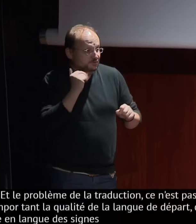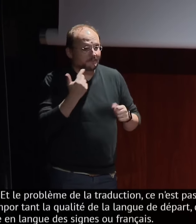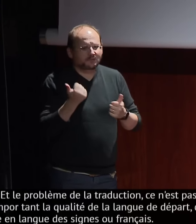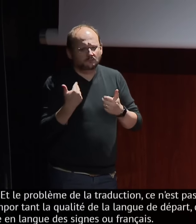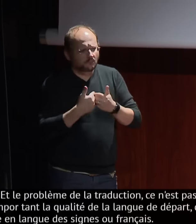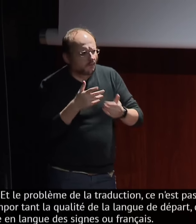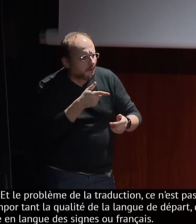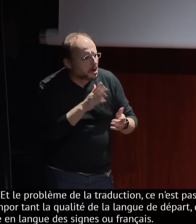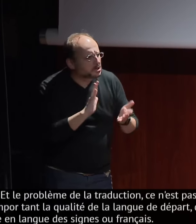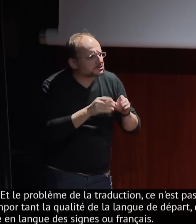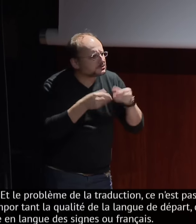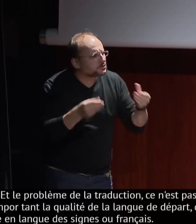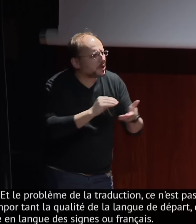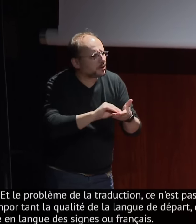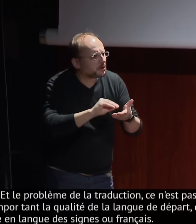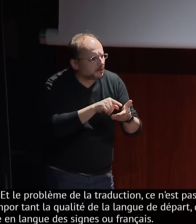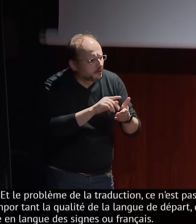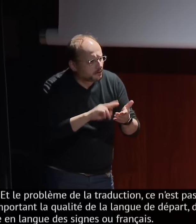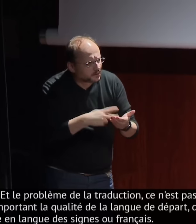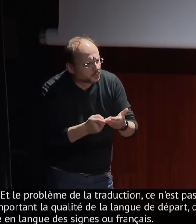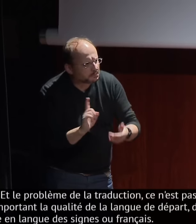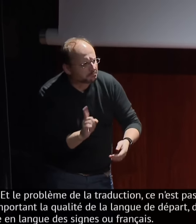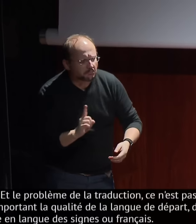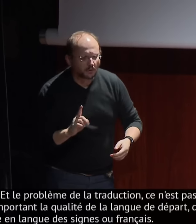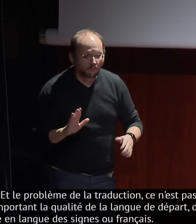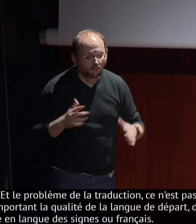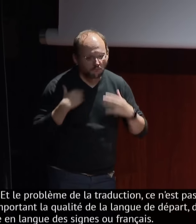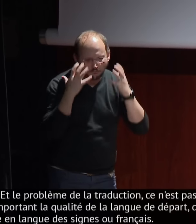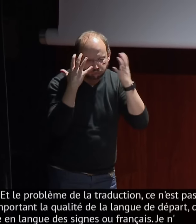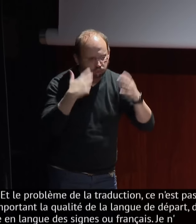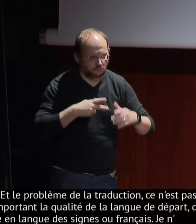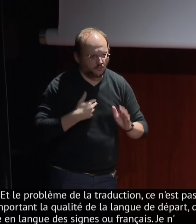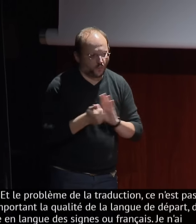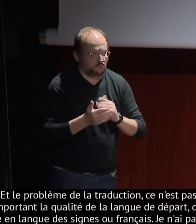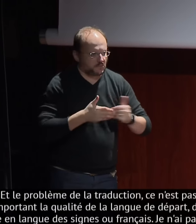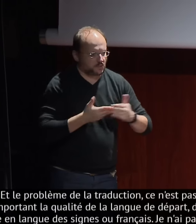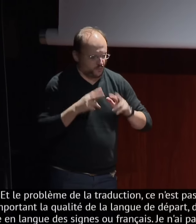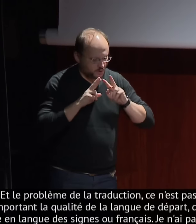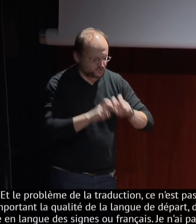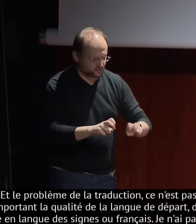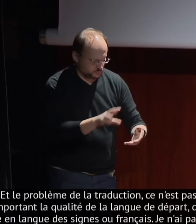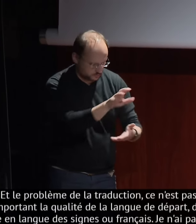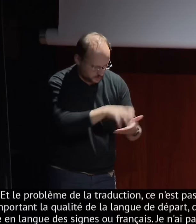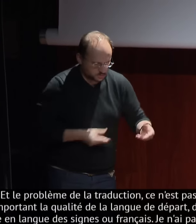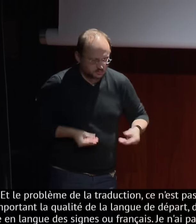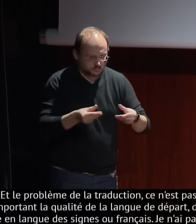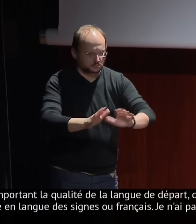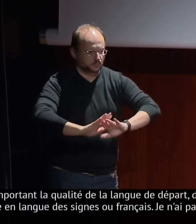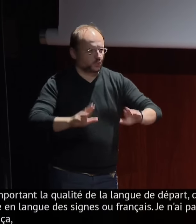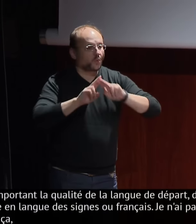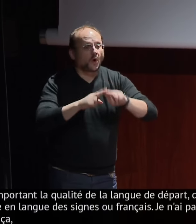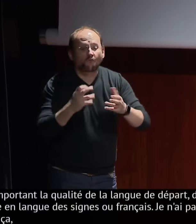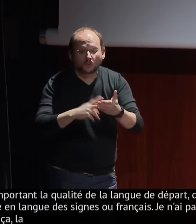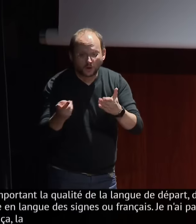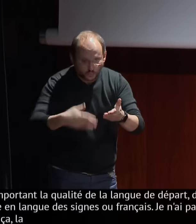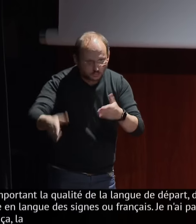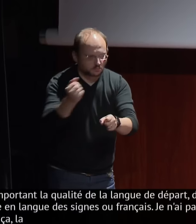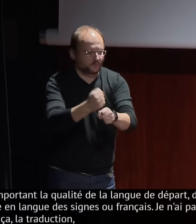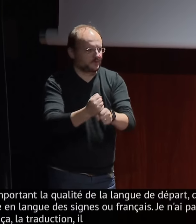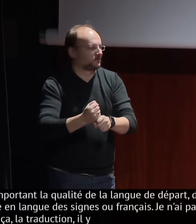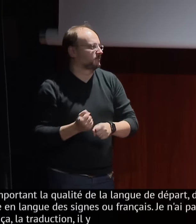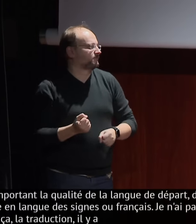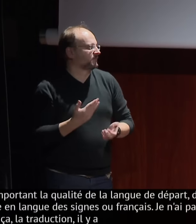n'ai pas envie de porter ça, de la traduction. Voilà, j'ai trop de boulot dans mon métier de